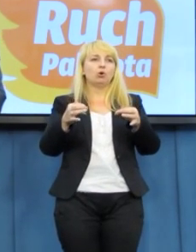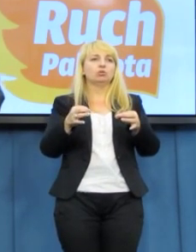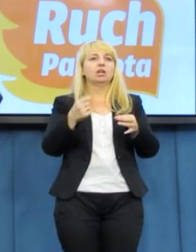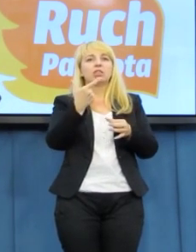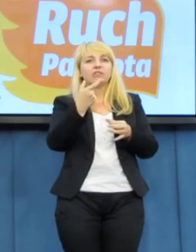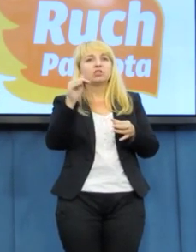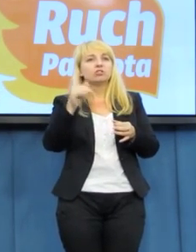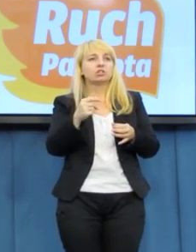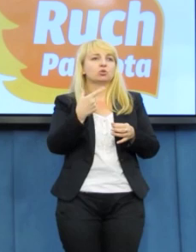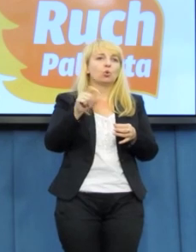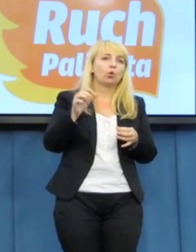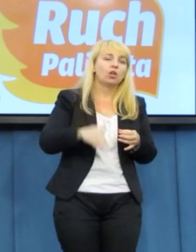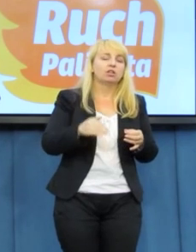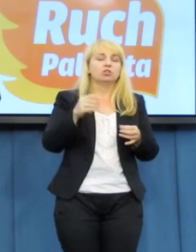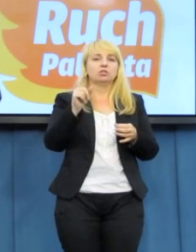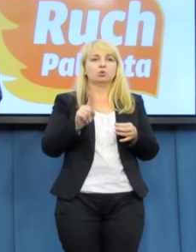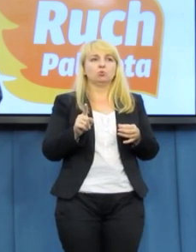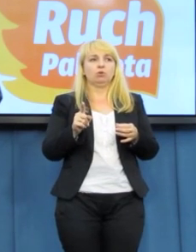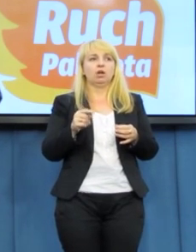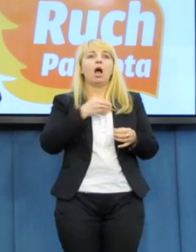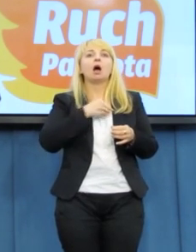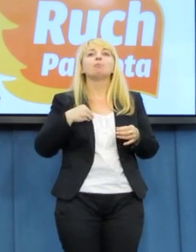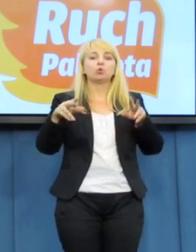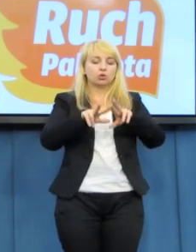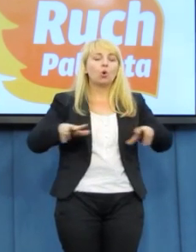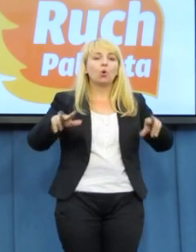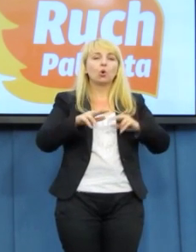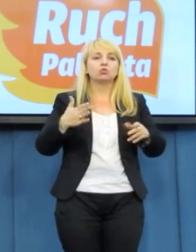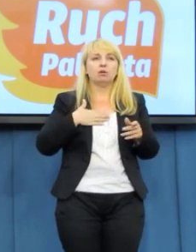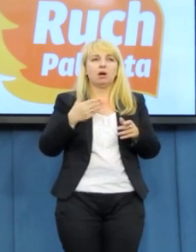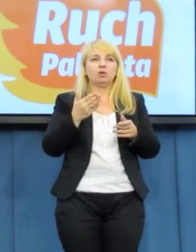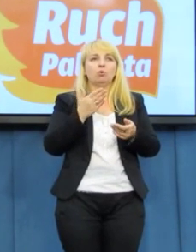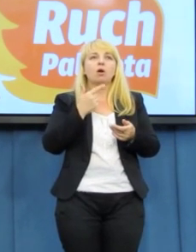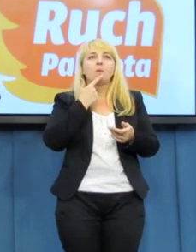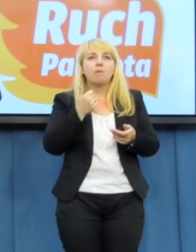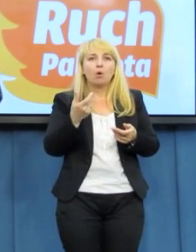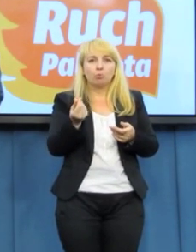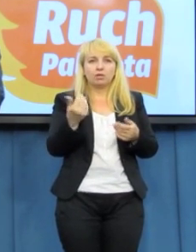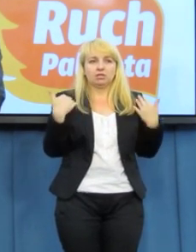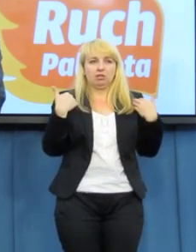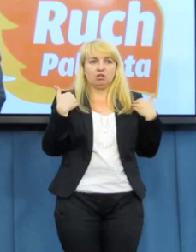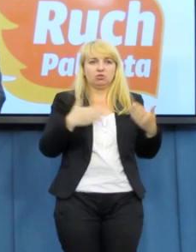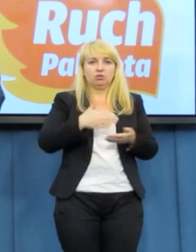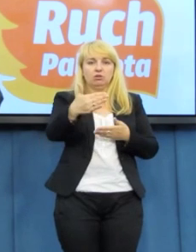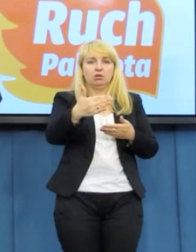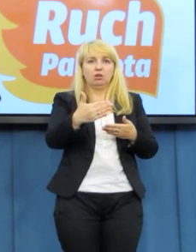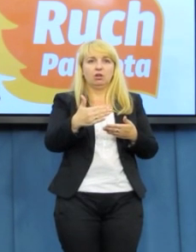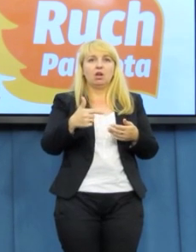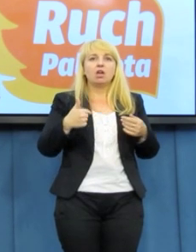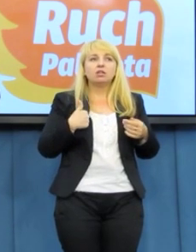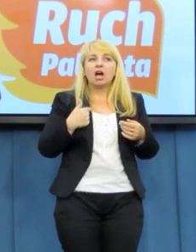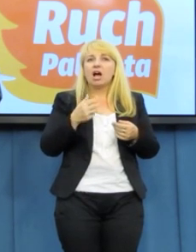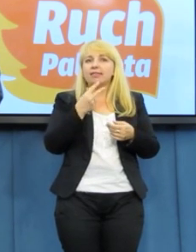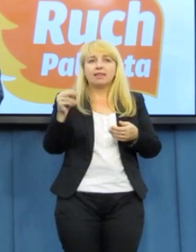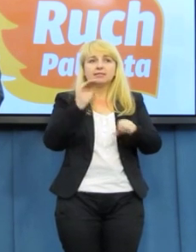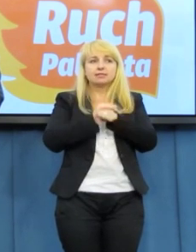200 tysięcy złotych, a tymczasem polskie rodziny mają czasami kilkaset złotych na cały miesiąc, na całą rodzinę na jedzenie. Ja się po prostu na